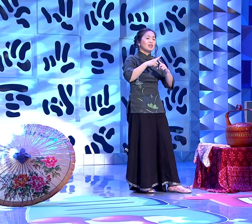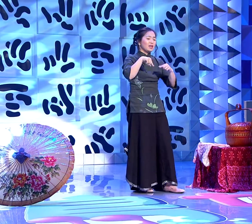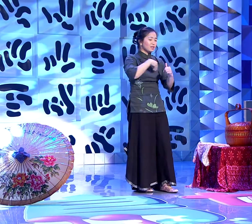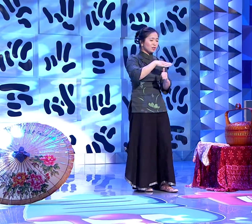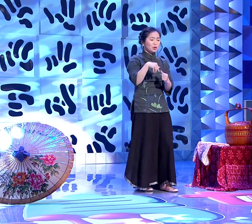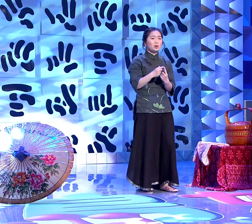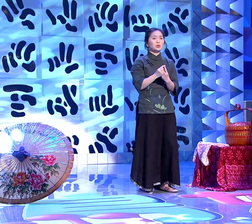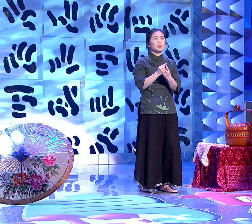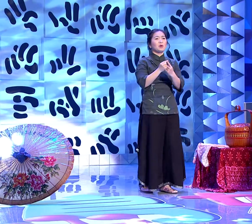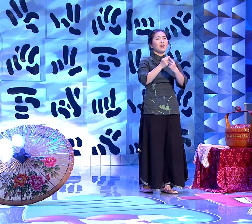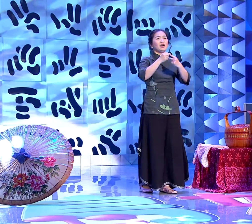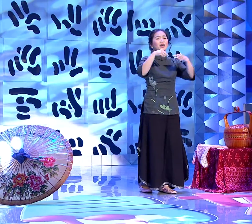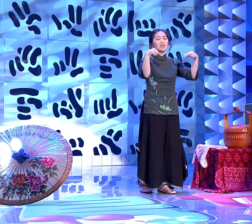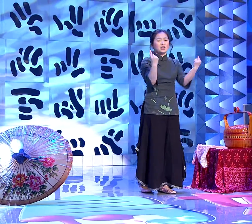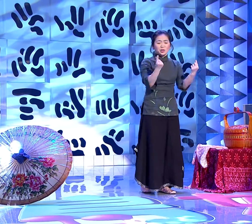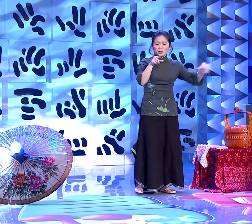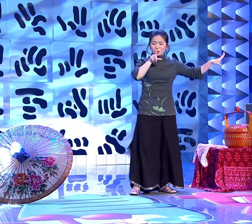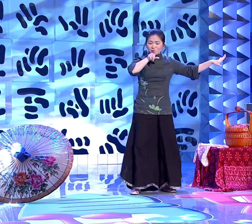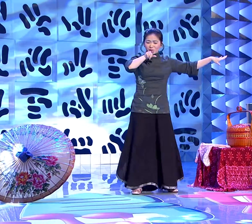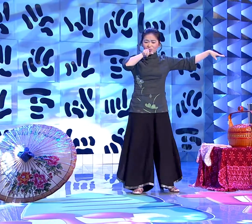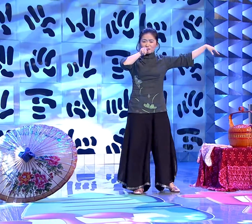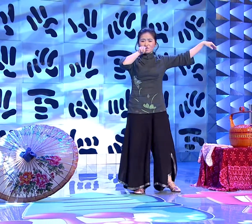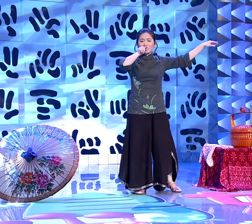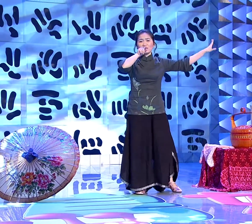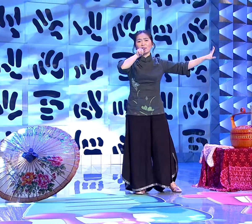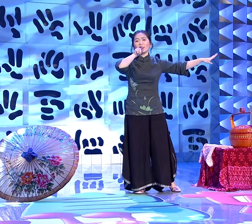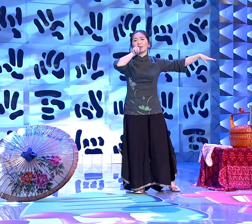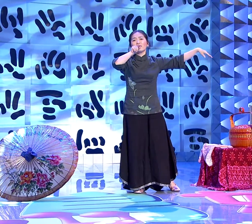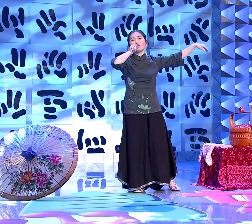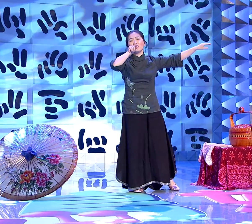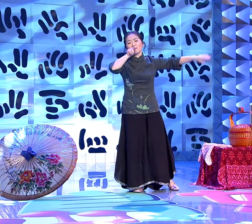人孤单，像当时的鸟只，